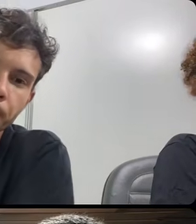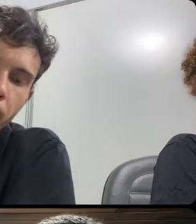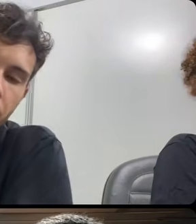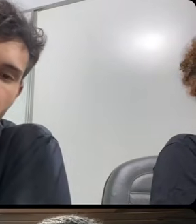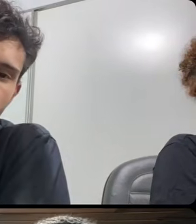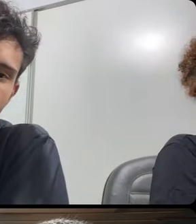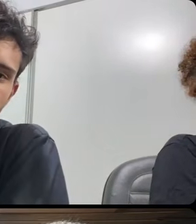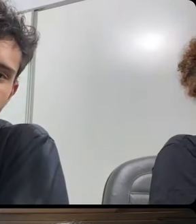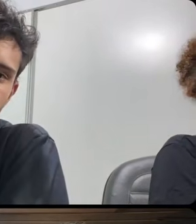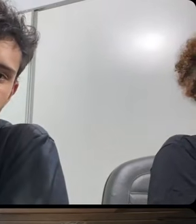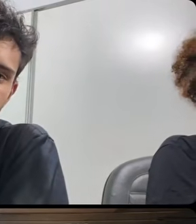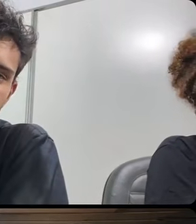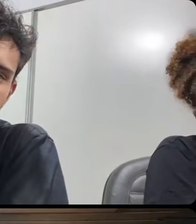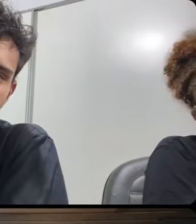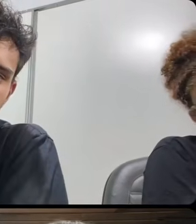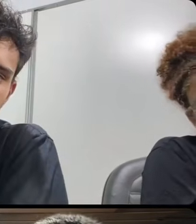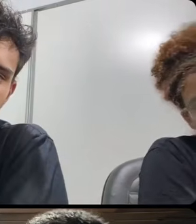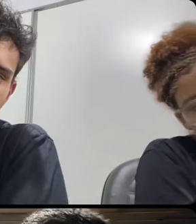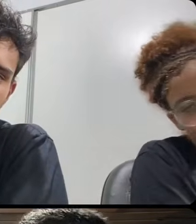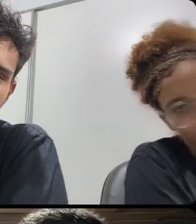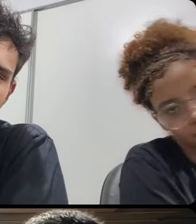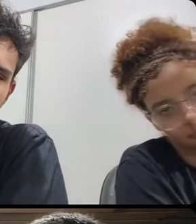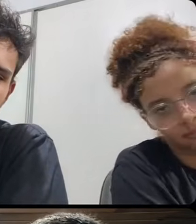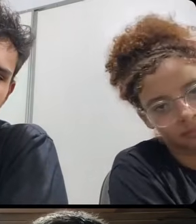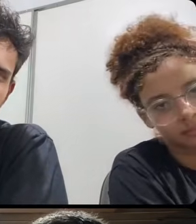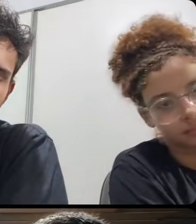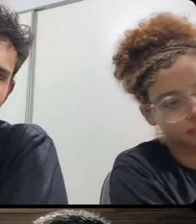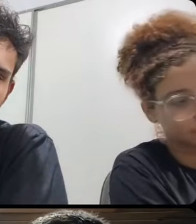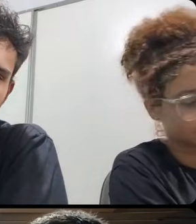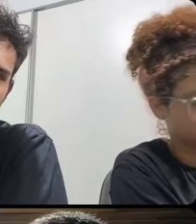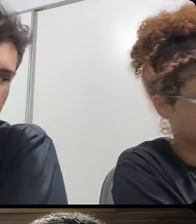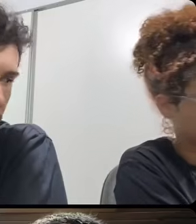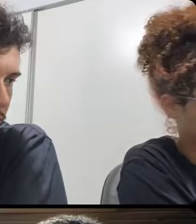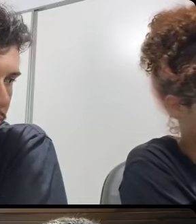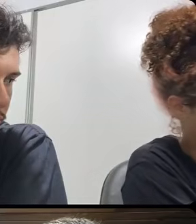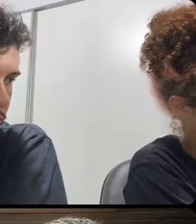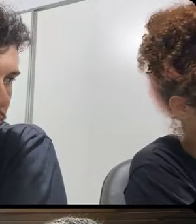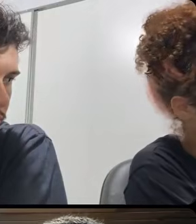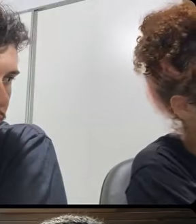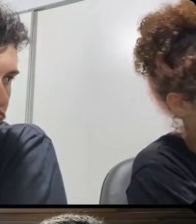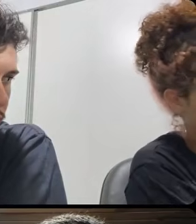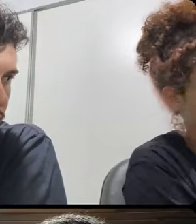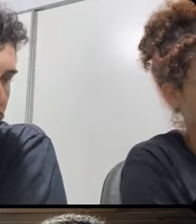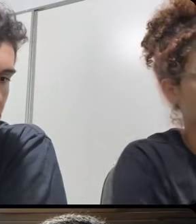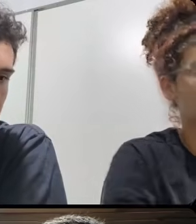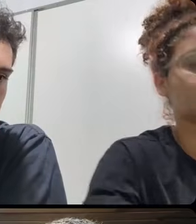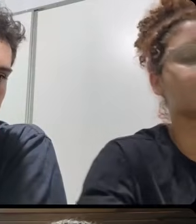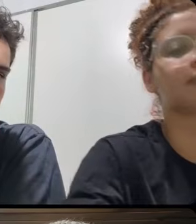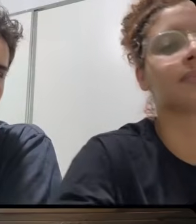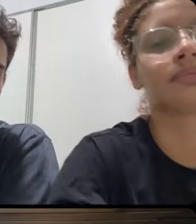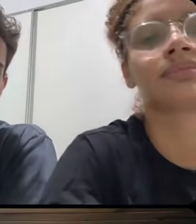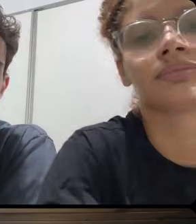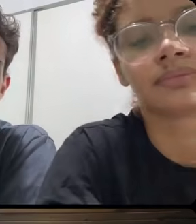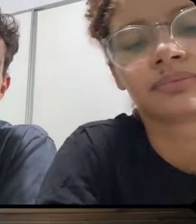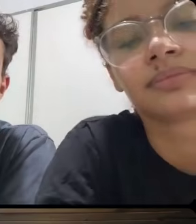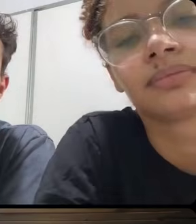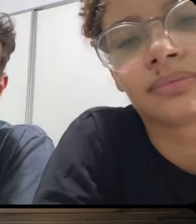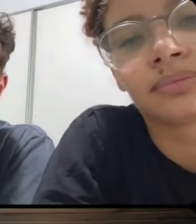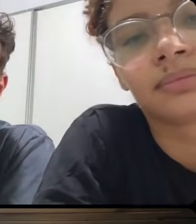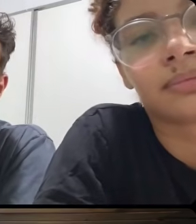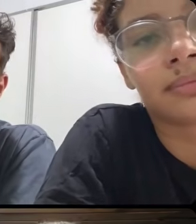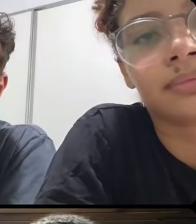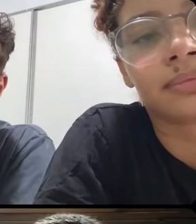para poderem serem usados, que a gente tem um vaso nas mãos do olheiro, né? Então Deus nos usa grandemente, né? E isso é muito importante,